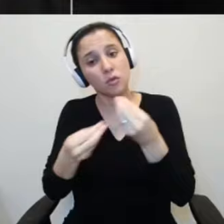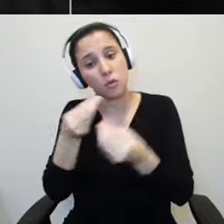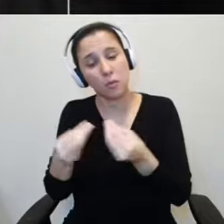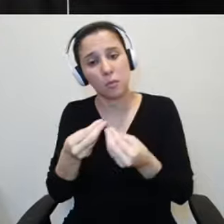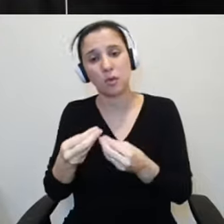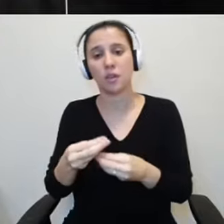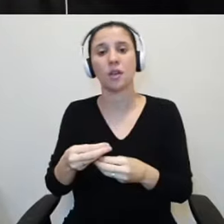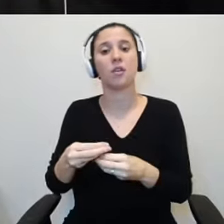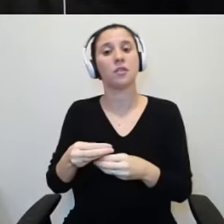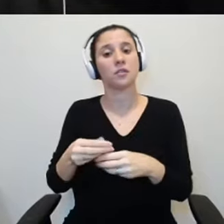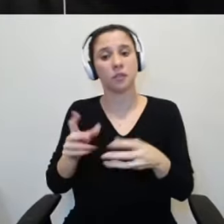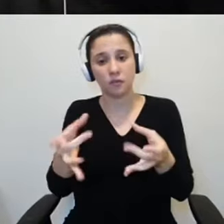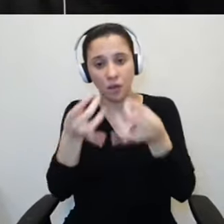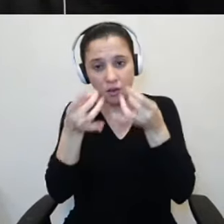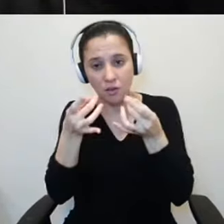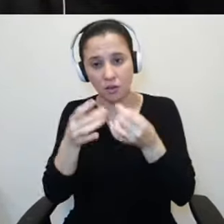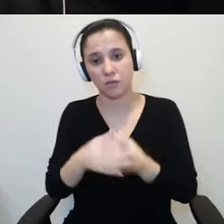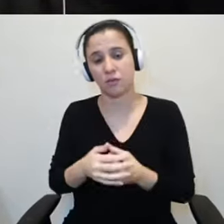sempre sendo